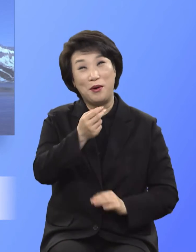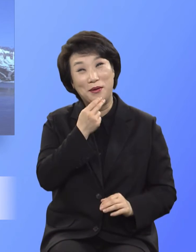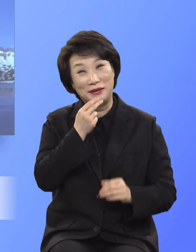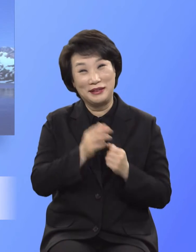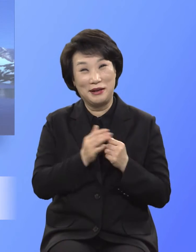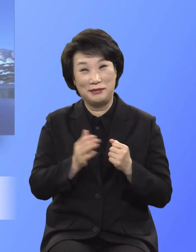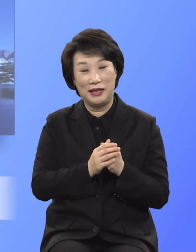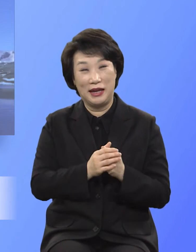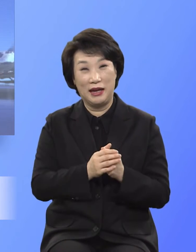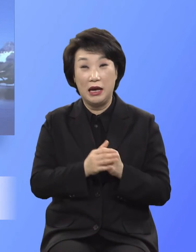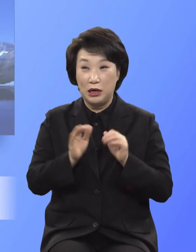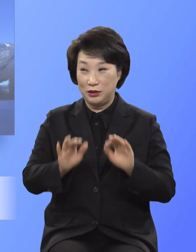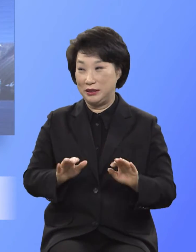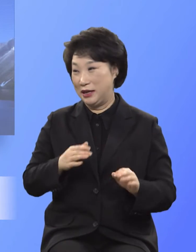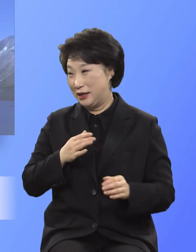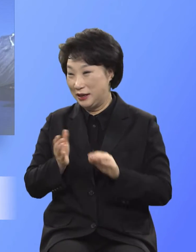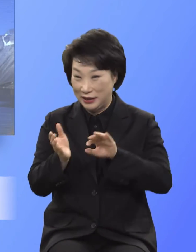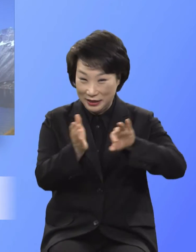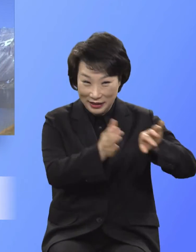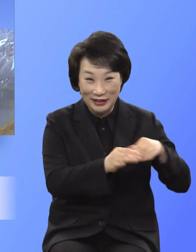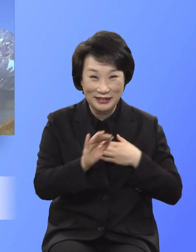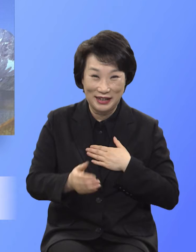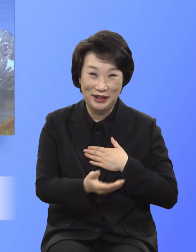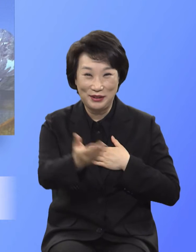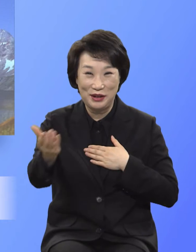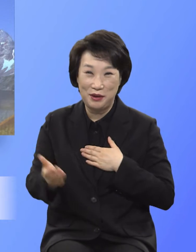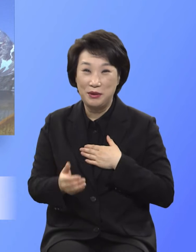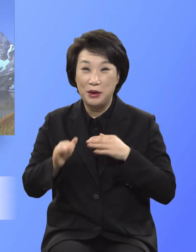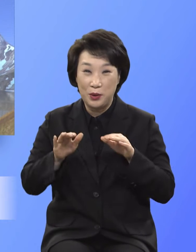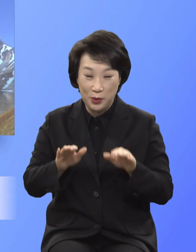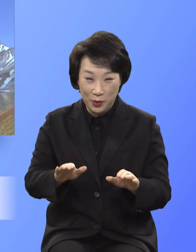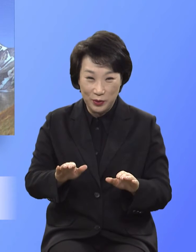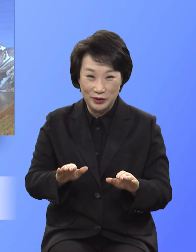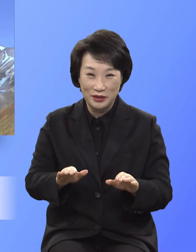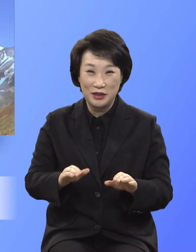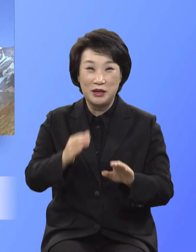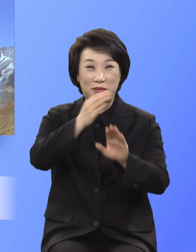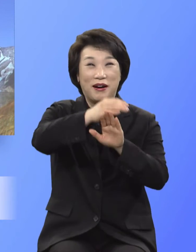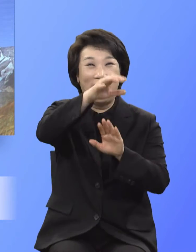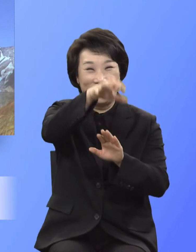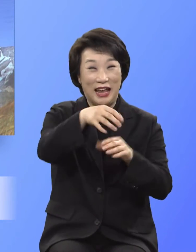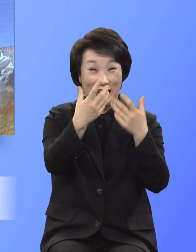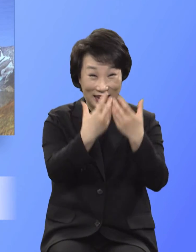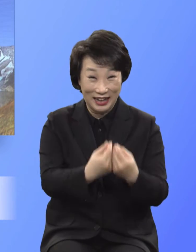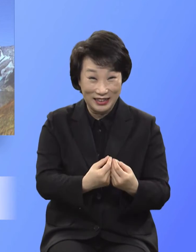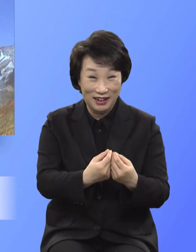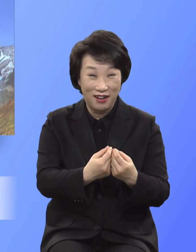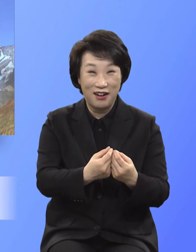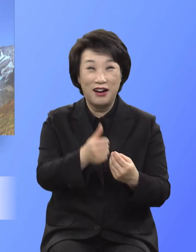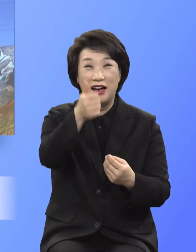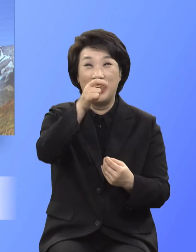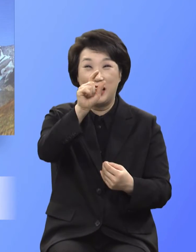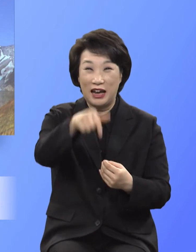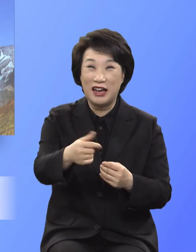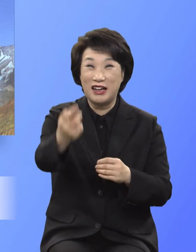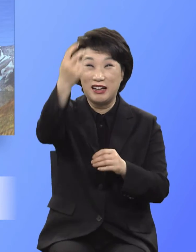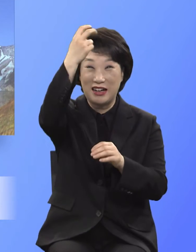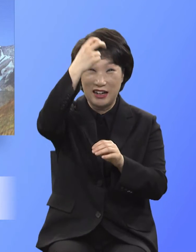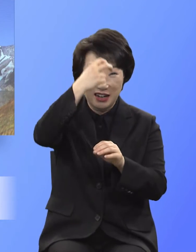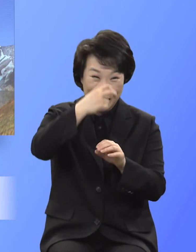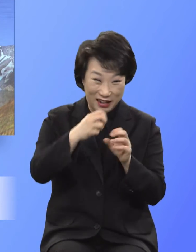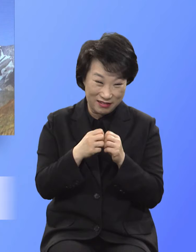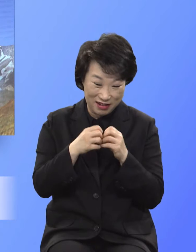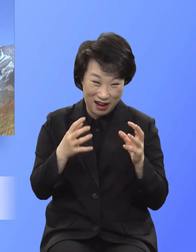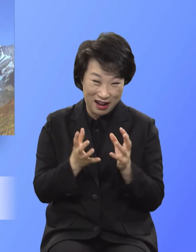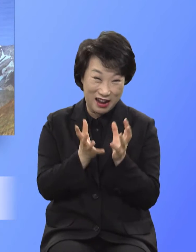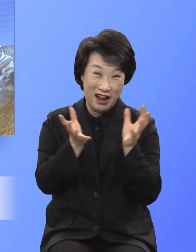때문에. 그런데 나와 여러분들은 오늘 북한의 핵무기가 떨어져 우리 목숨이